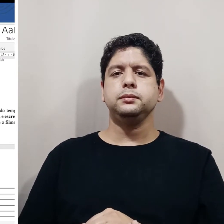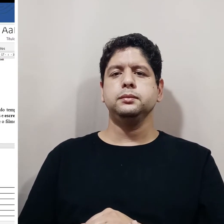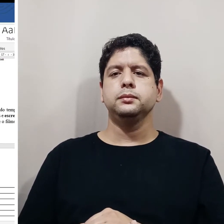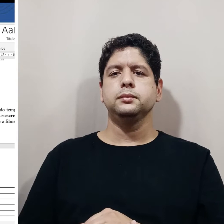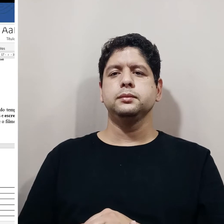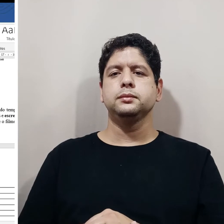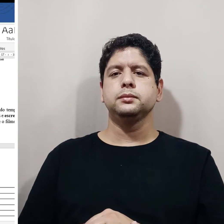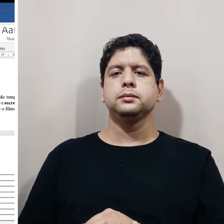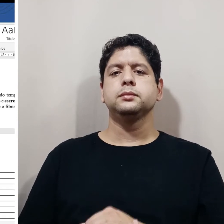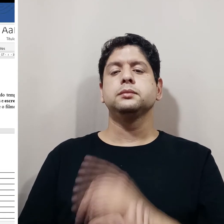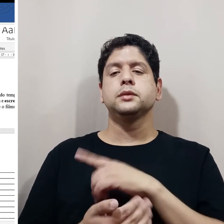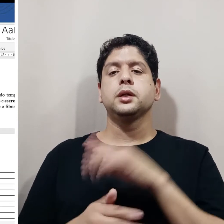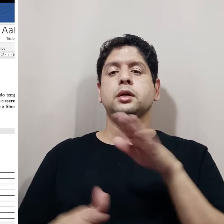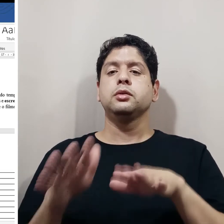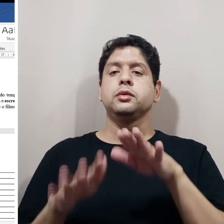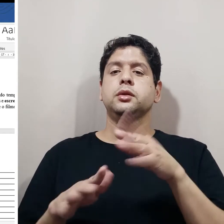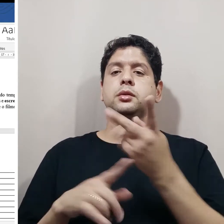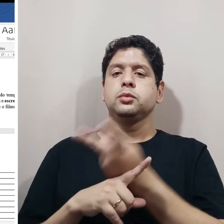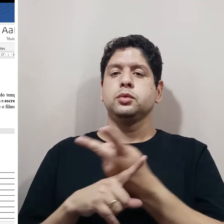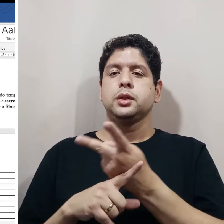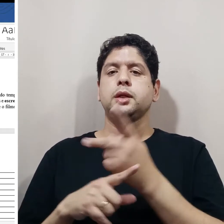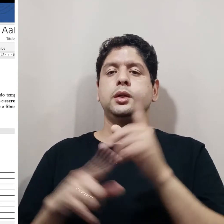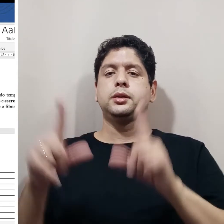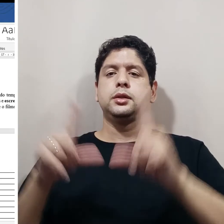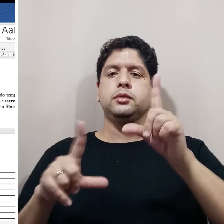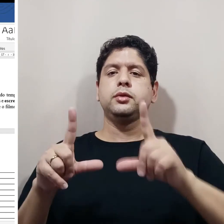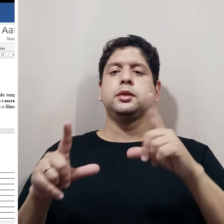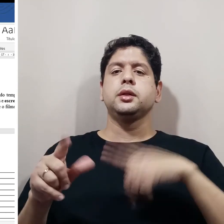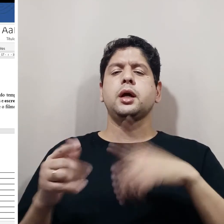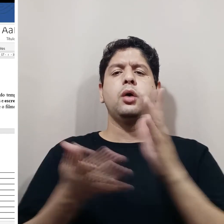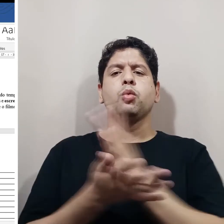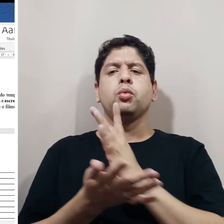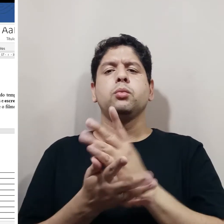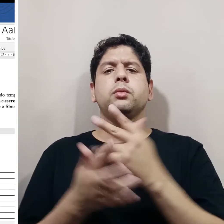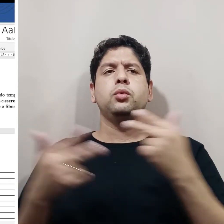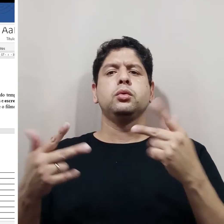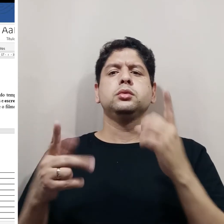né, vocês vão procurar, né,